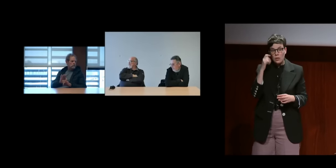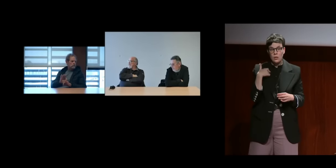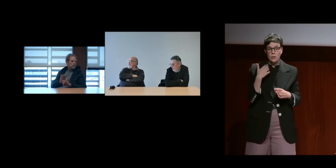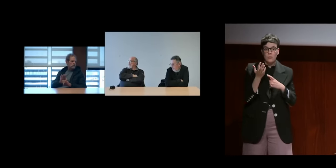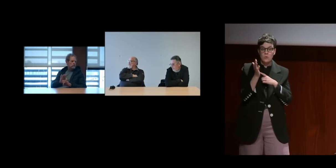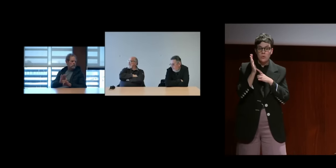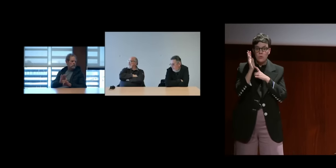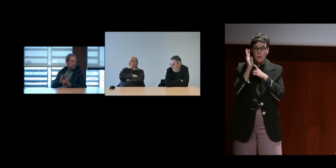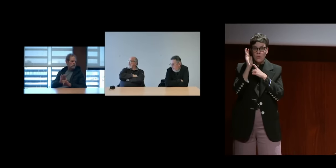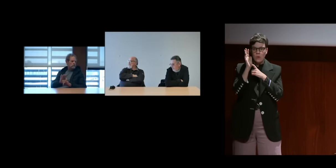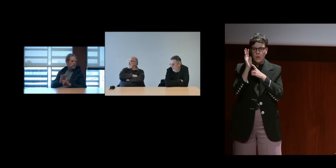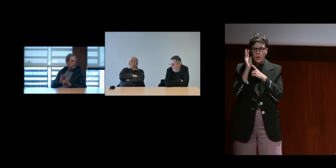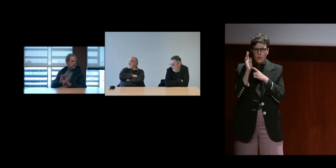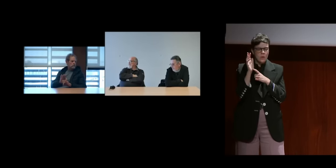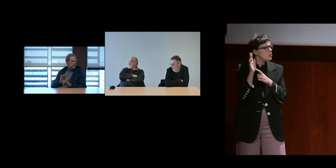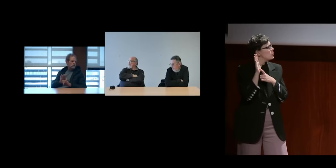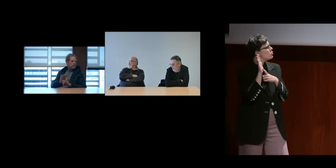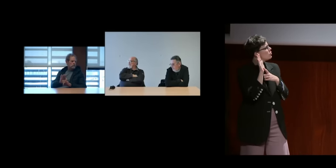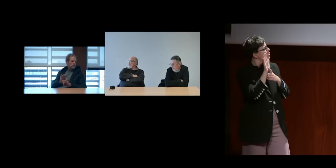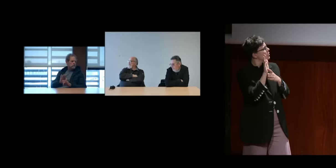Voilà.